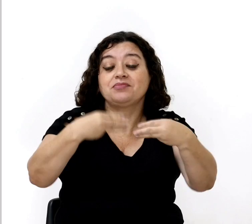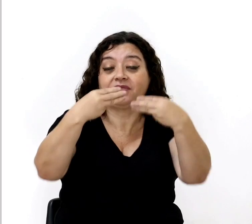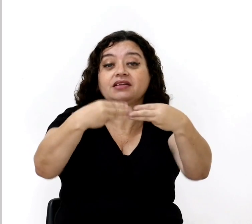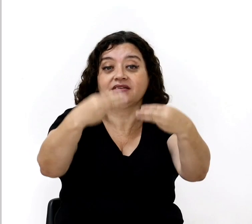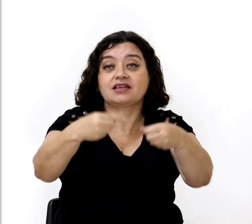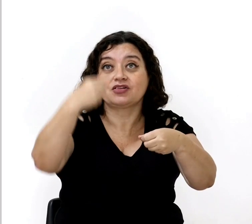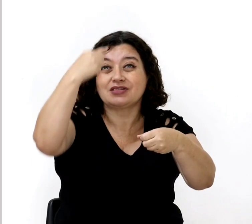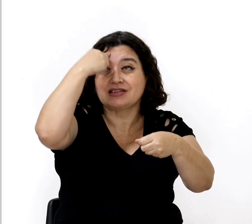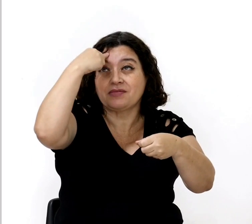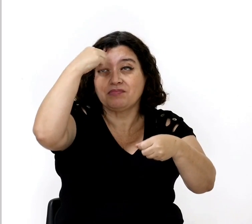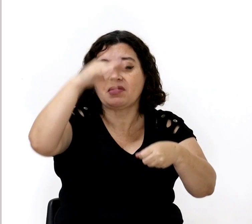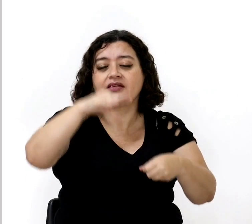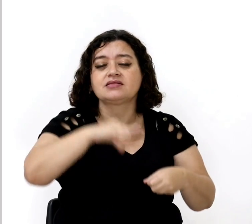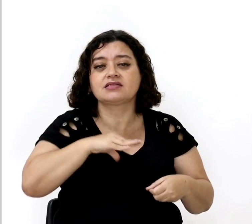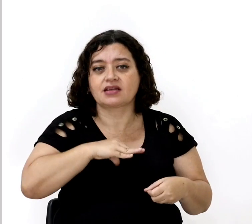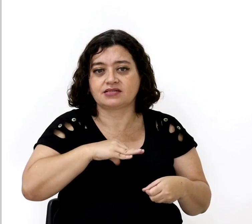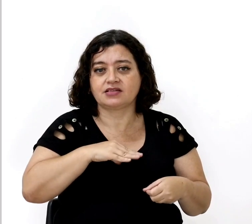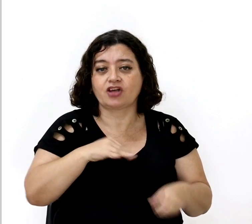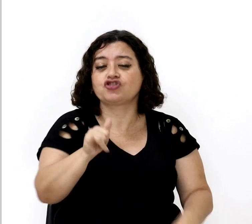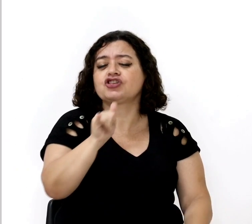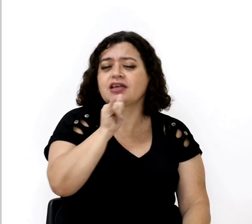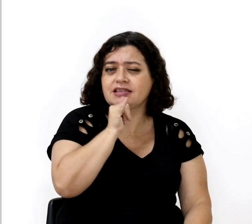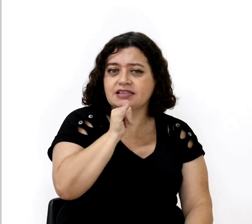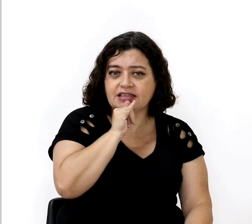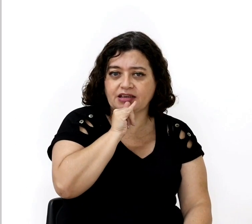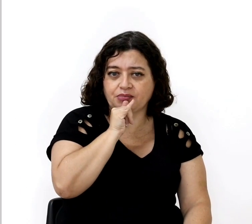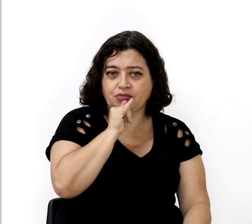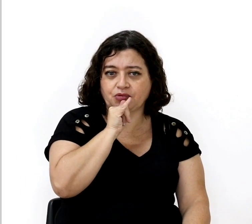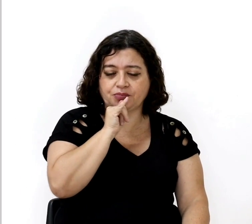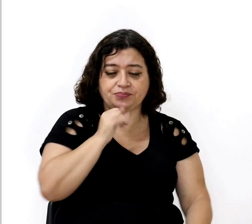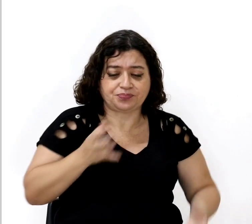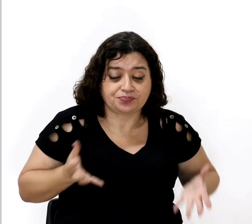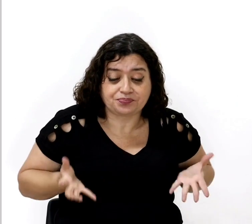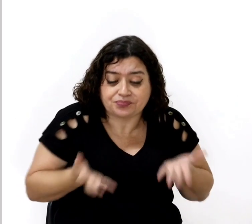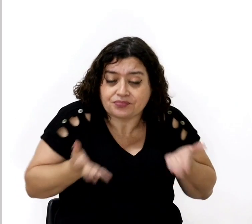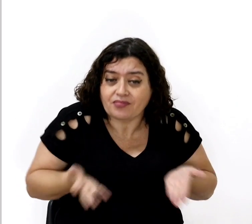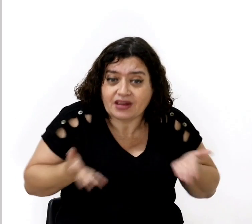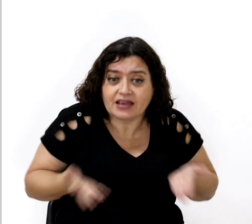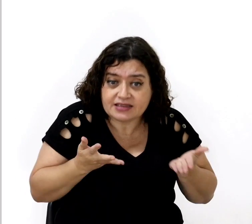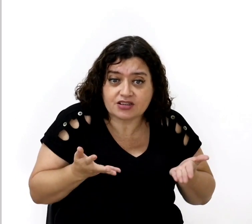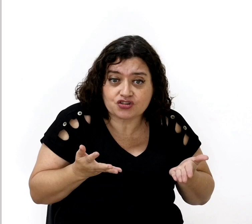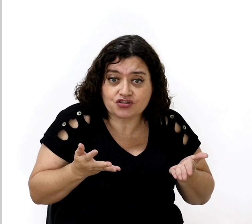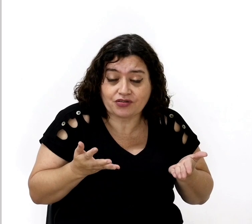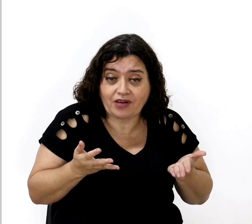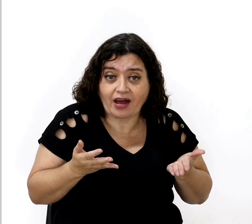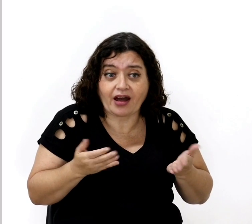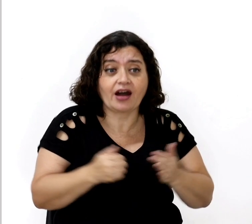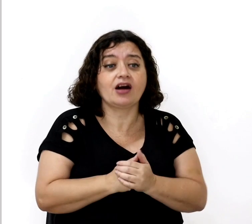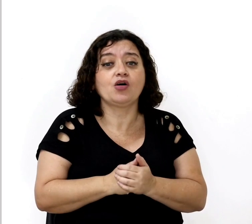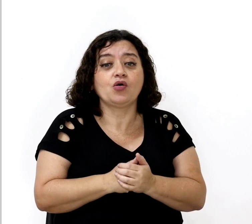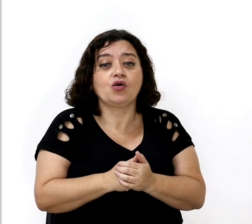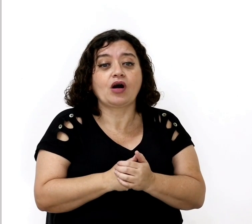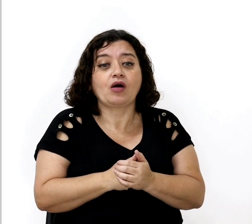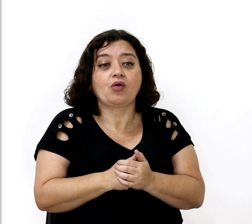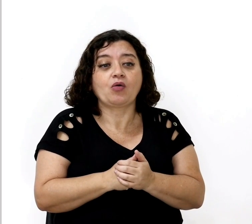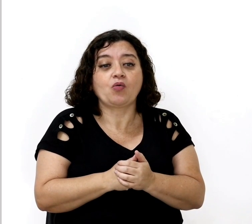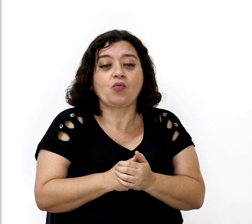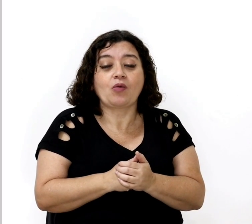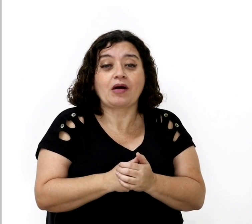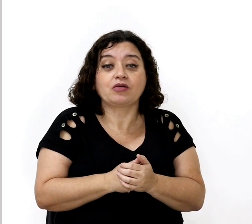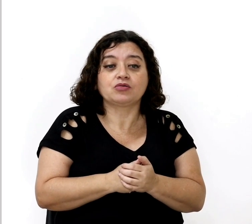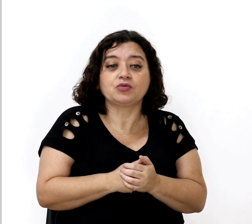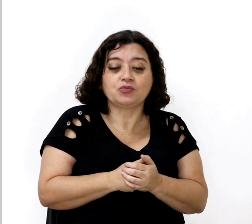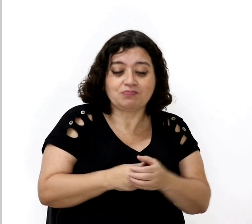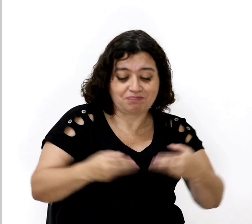ministérios que pensem na cidade. Por exemplo, incentivar na igreja o ministério, o